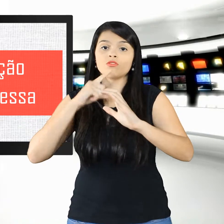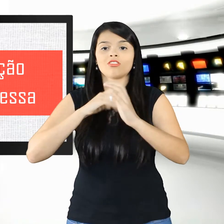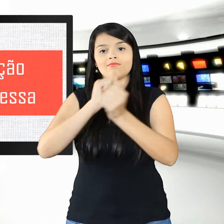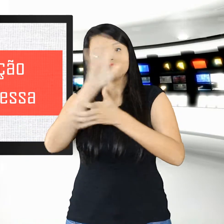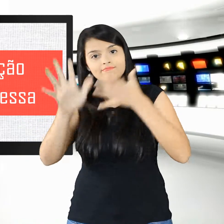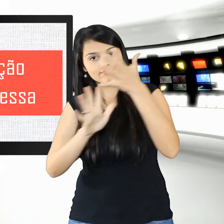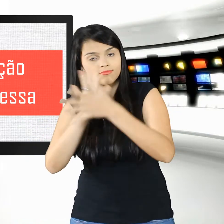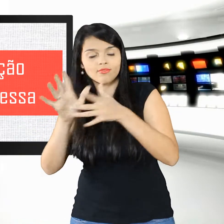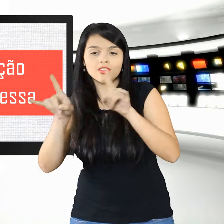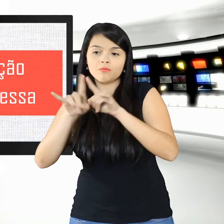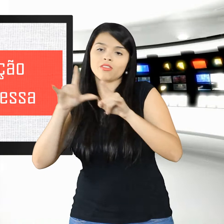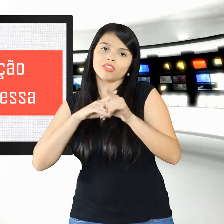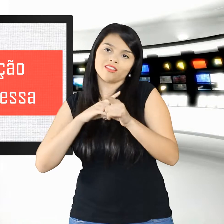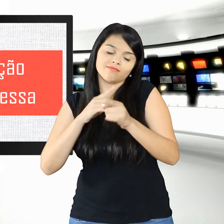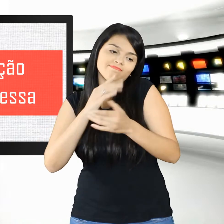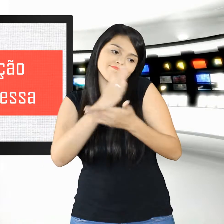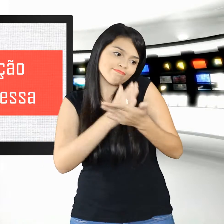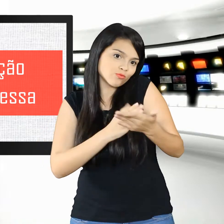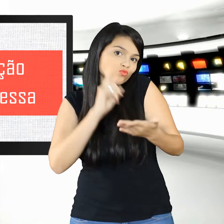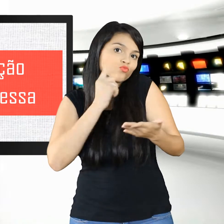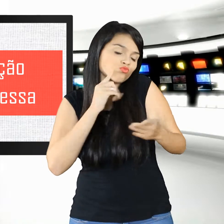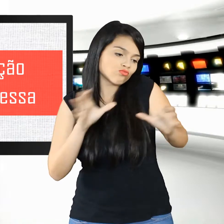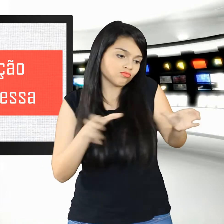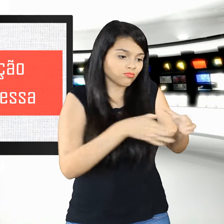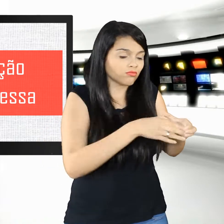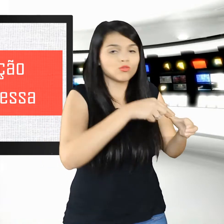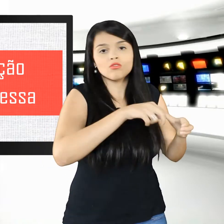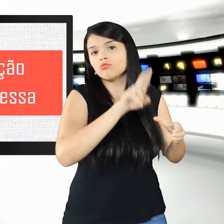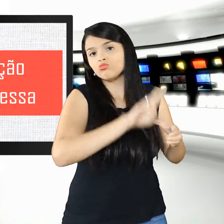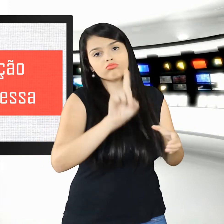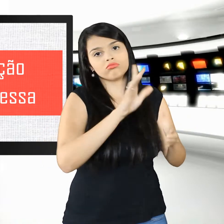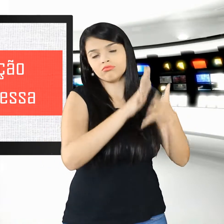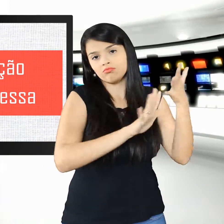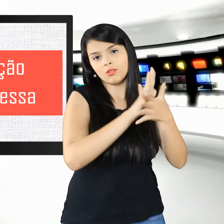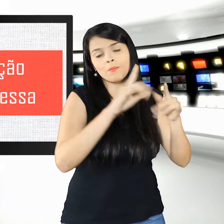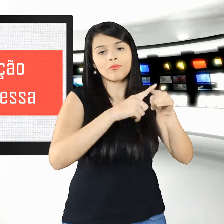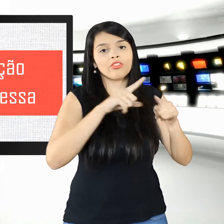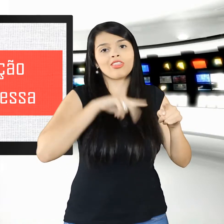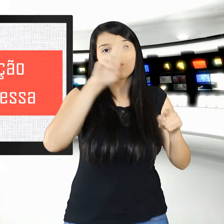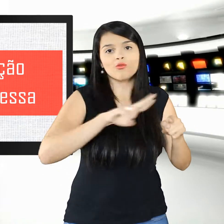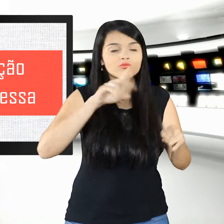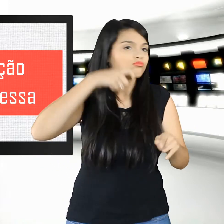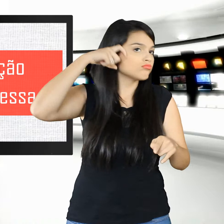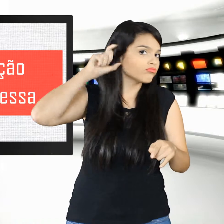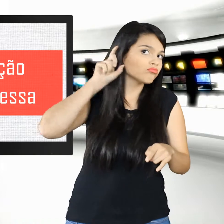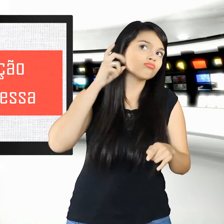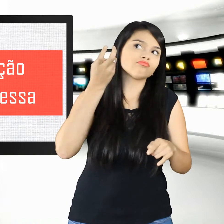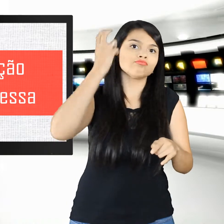dessa população que não utiliza essa língua, pois recorre a aparelhos auditivos ou à leitura labial, e afirma